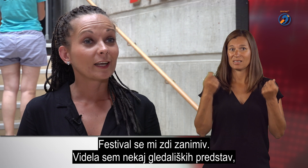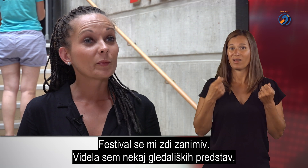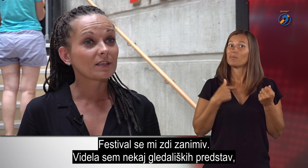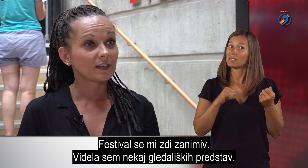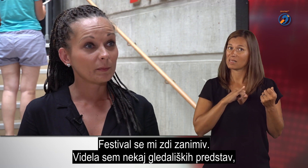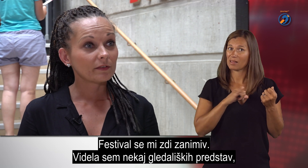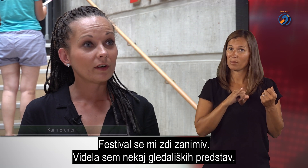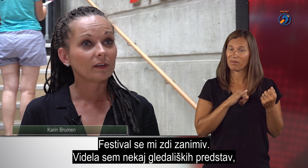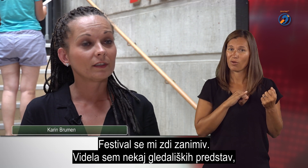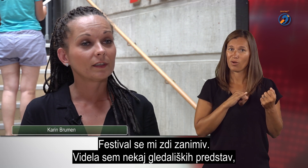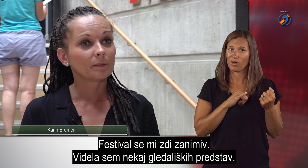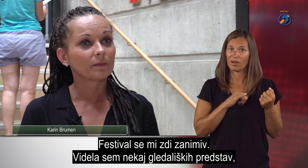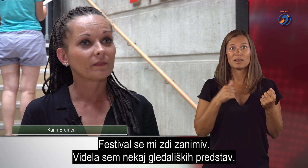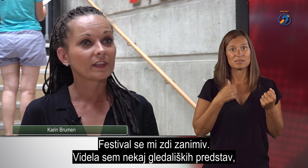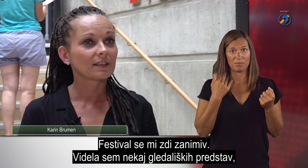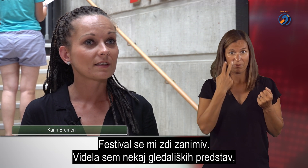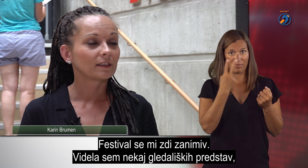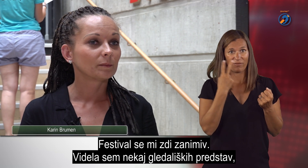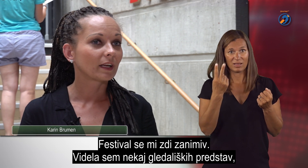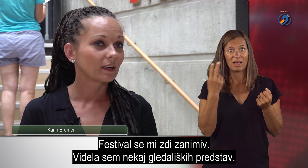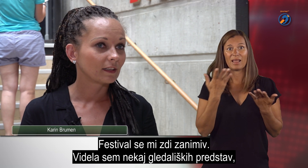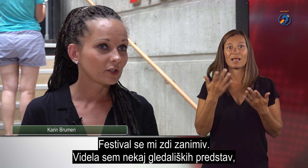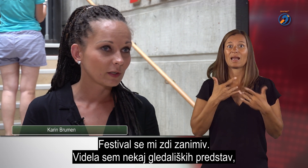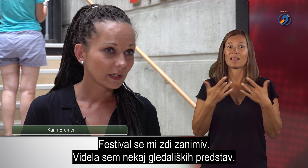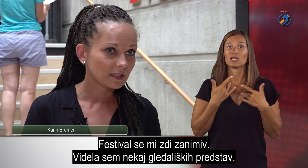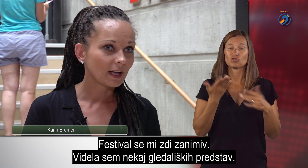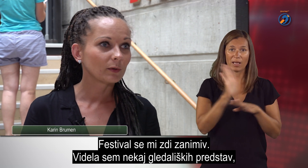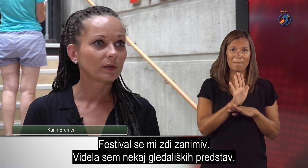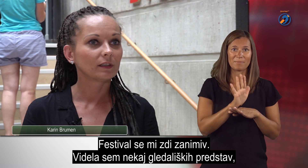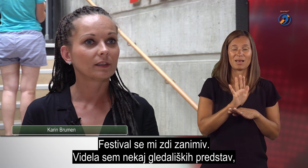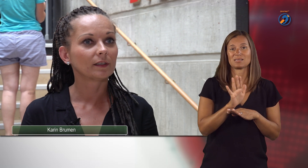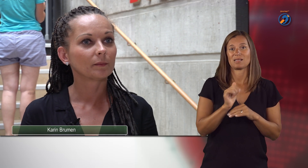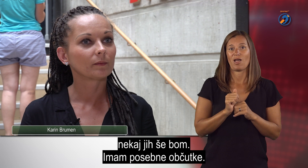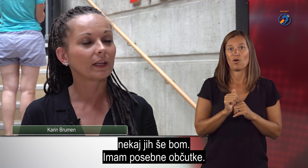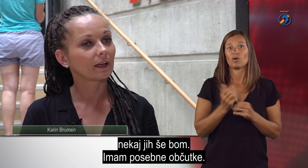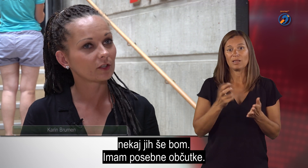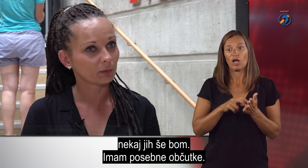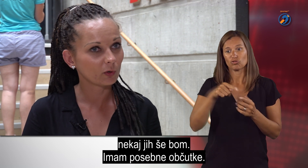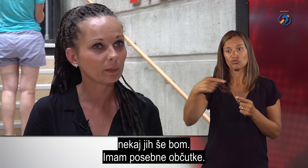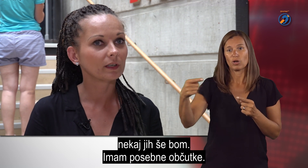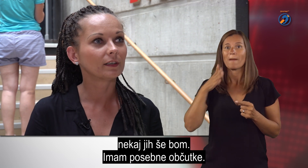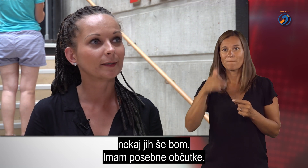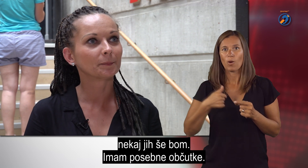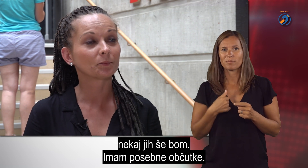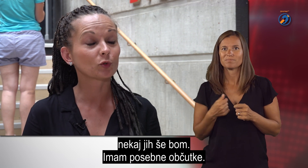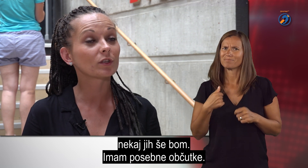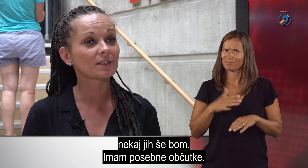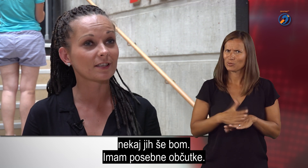festivalu mi je zanimivo, videla sem nekaj gledaliških predstav, nekaj jih še bom. Počutim se